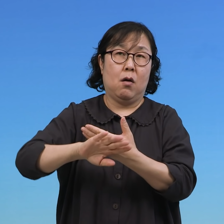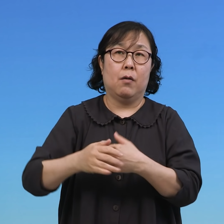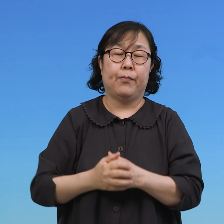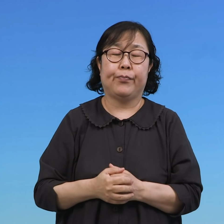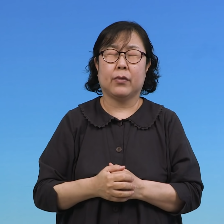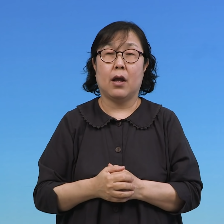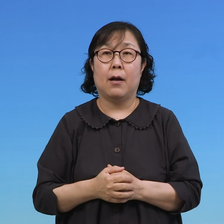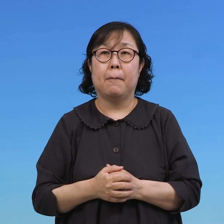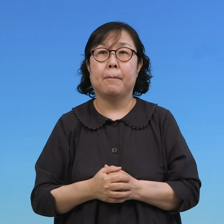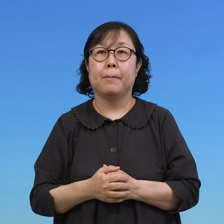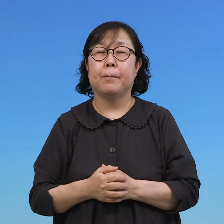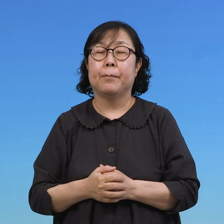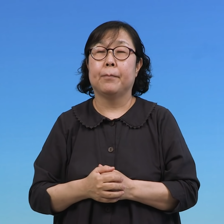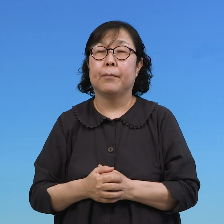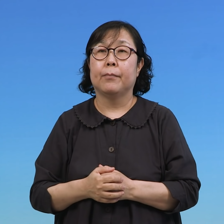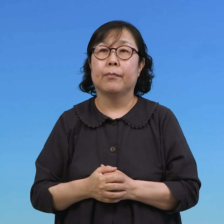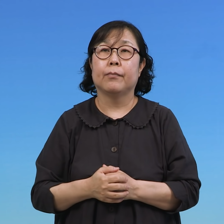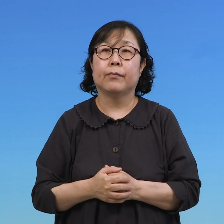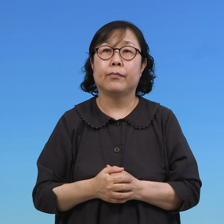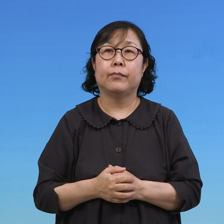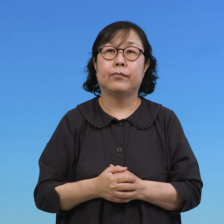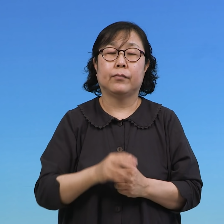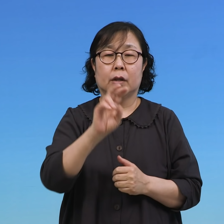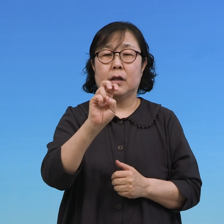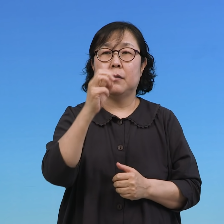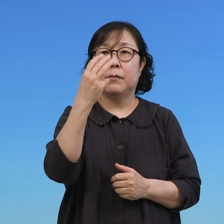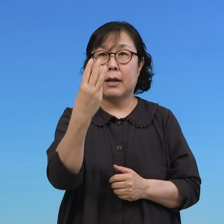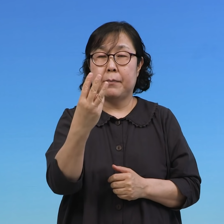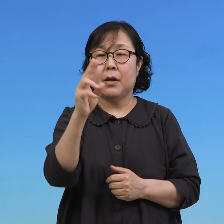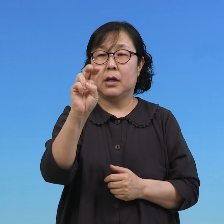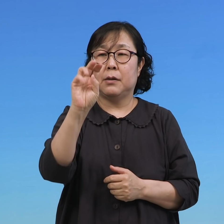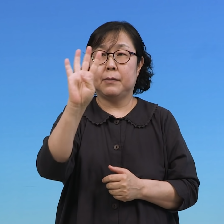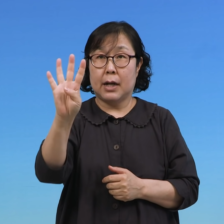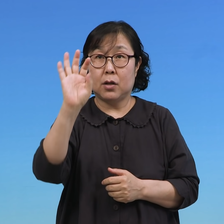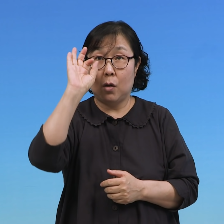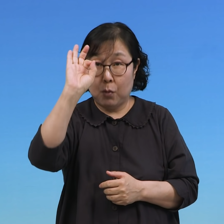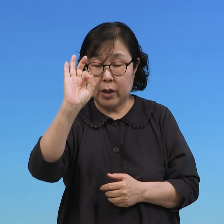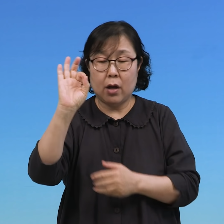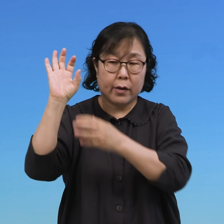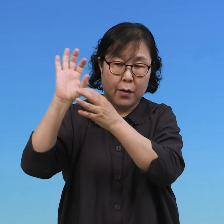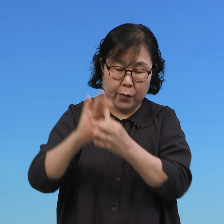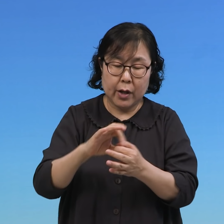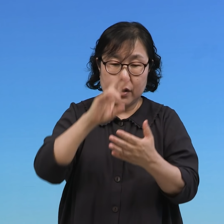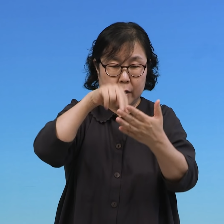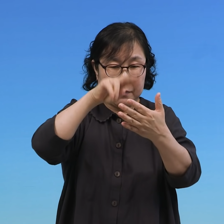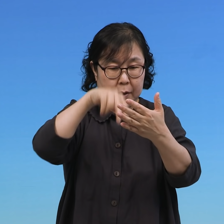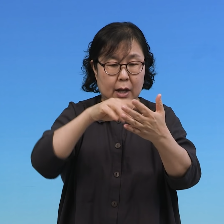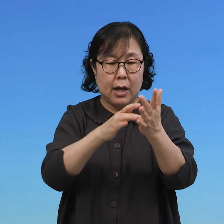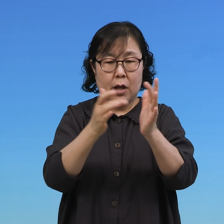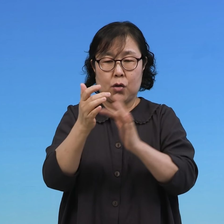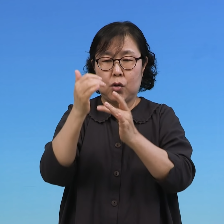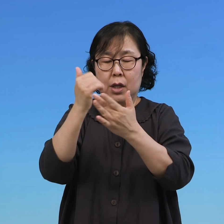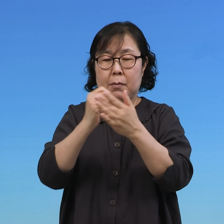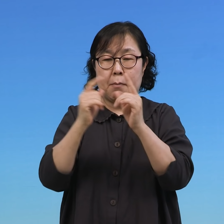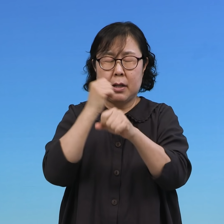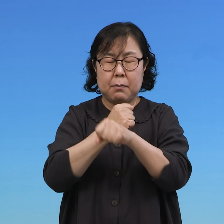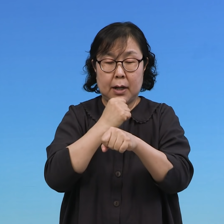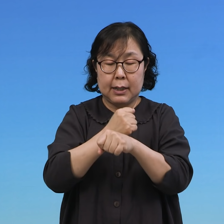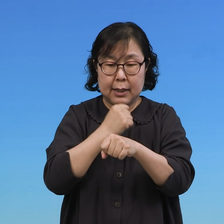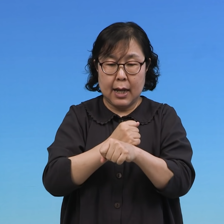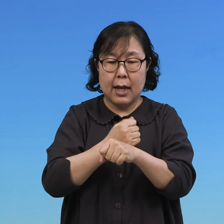어떤 상황에서 어떤 차원으로 하신 말씀이냐. 자, 23절 24절을 연결해서 읽으면 이해가 쉽습니다. 예수께서